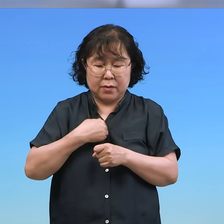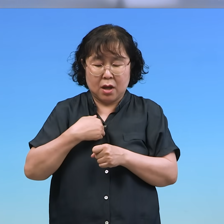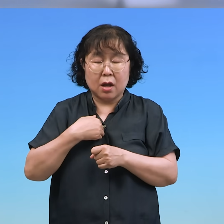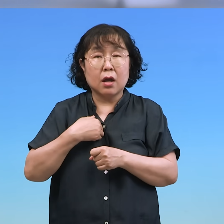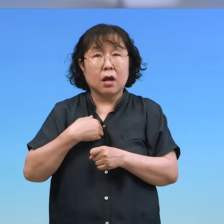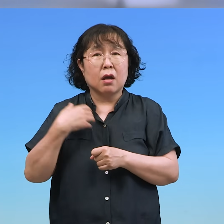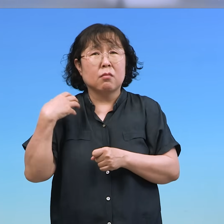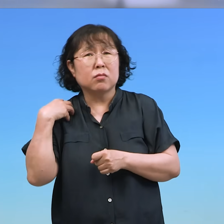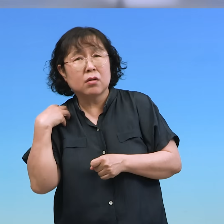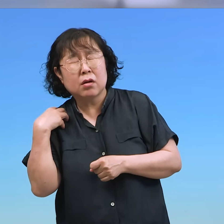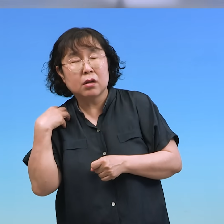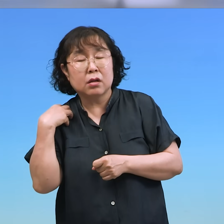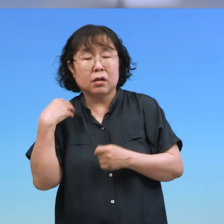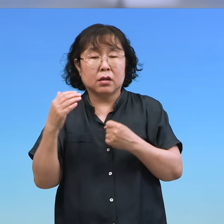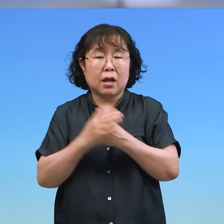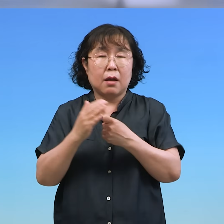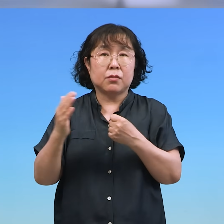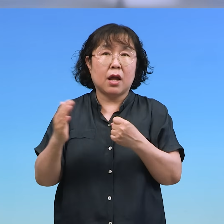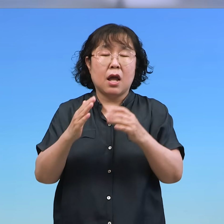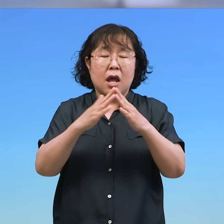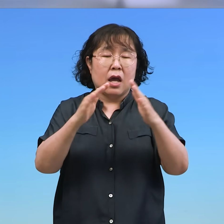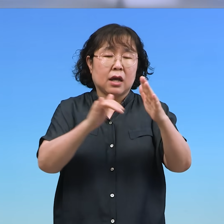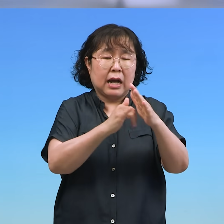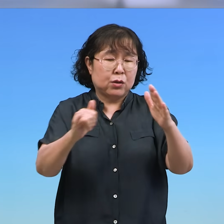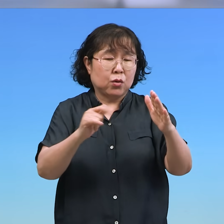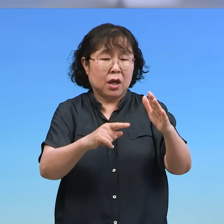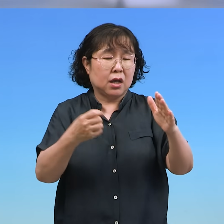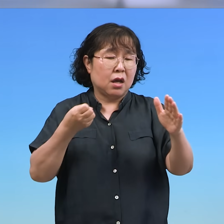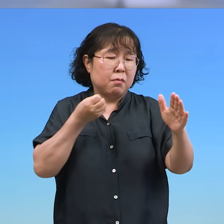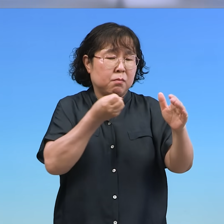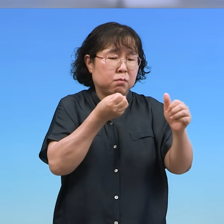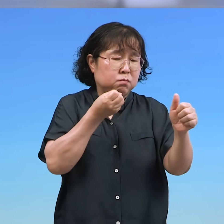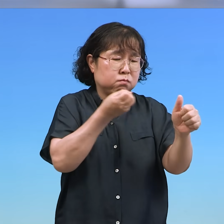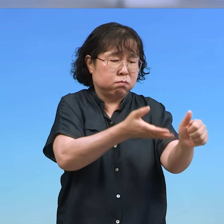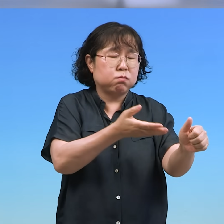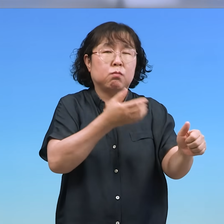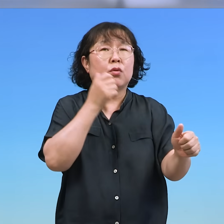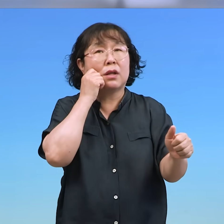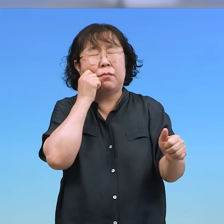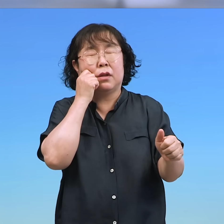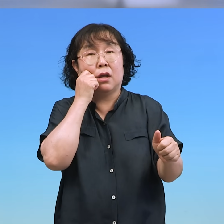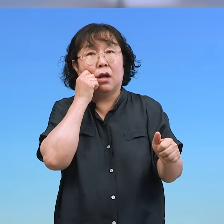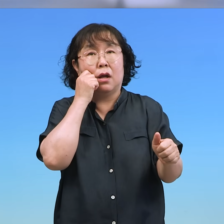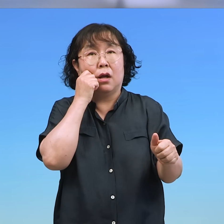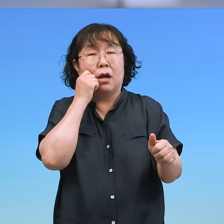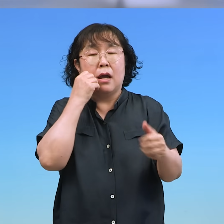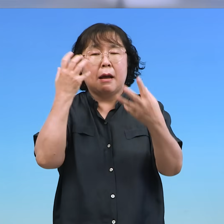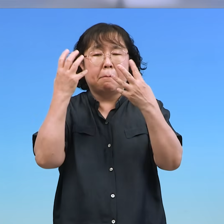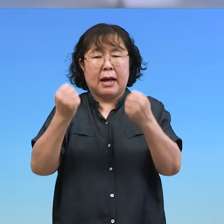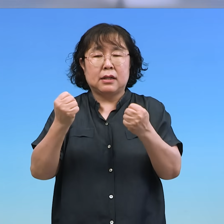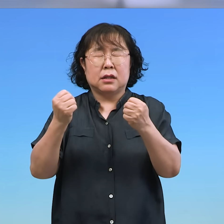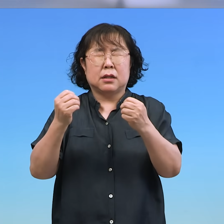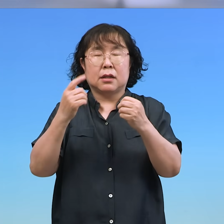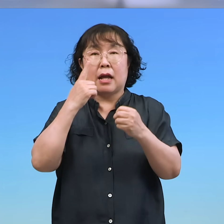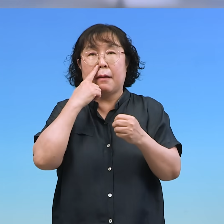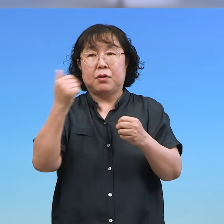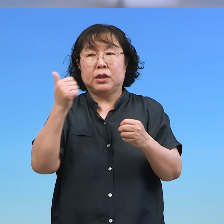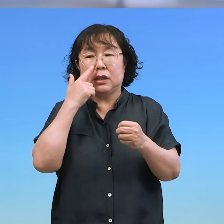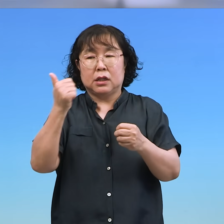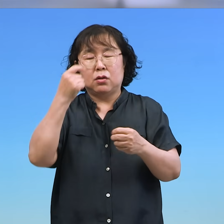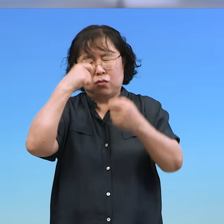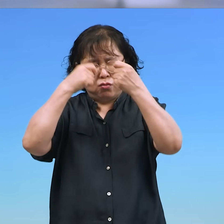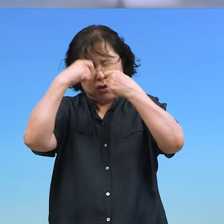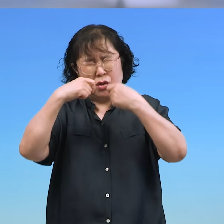짐인데 이걸 왜 가족에게 전가시키느냐고. 이게 여러분 가장이에요. 오늘 여기 수많은 가장들이요 울지도